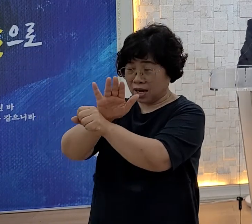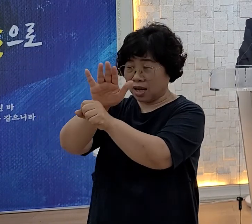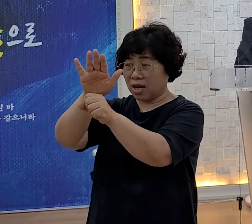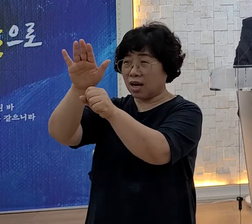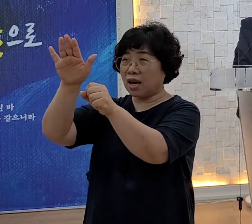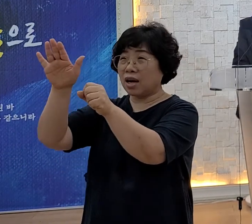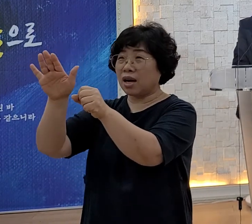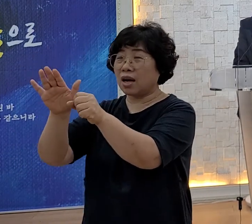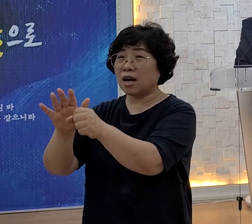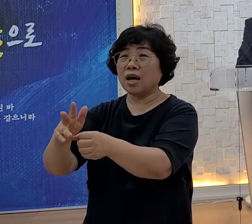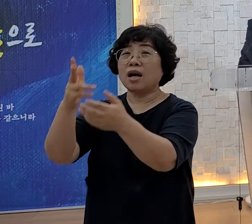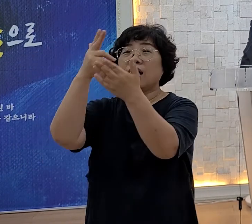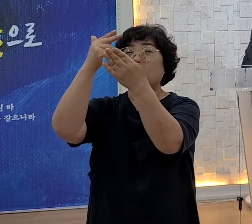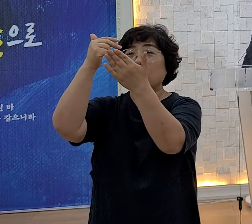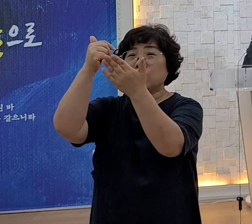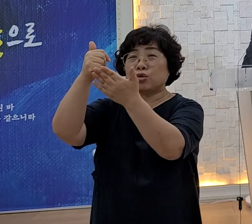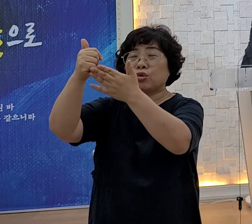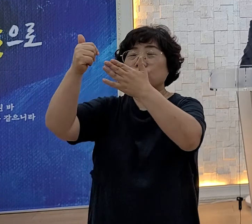사랑합니다.